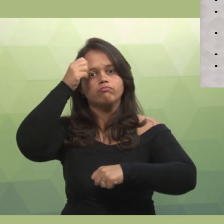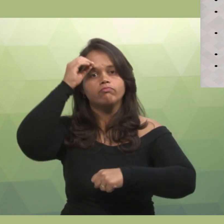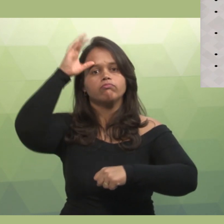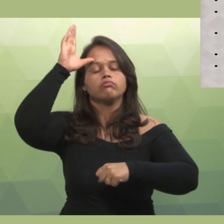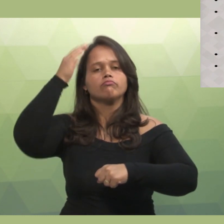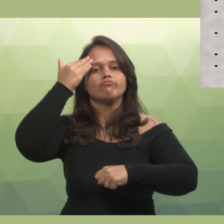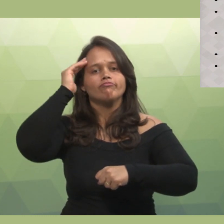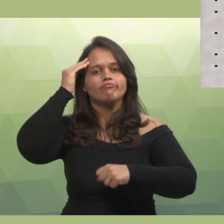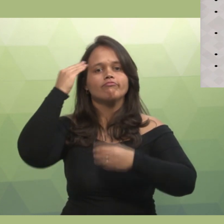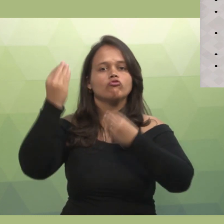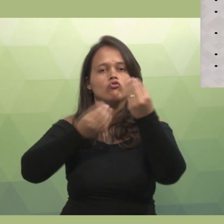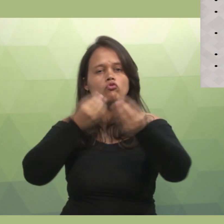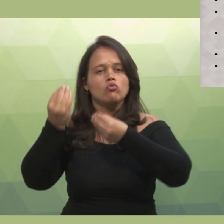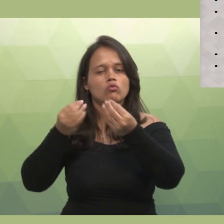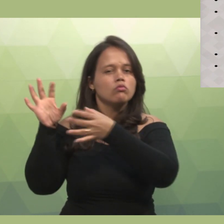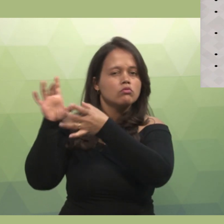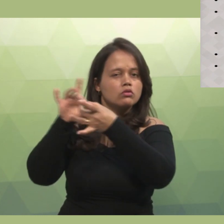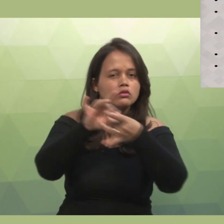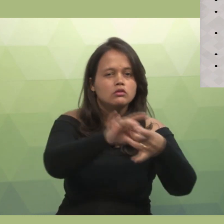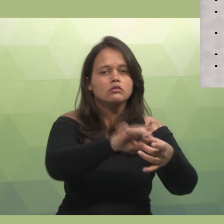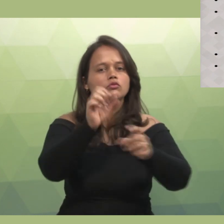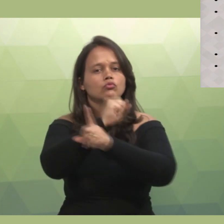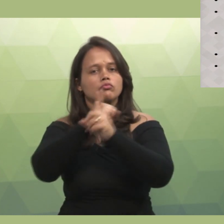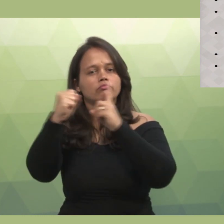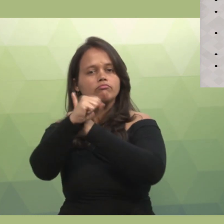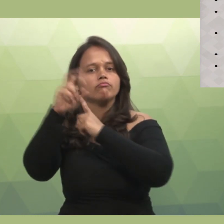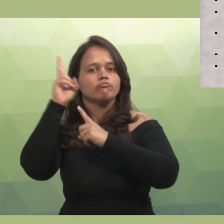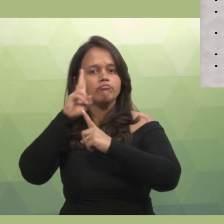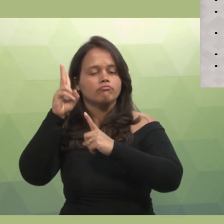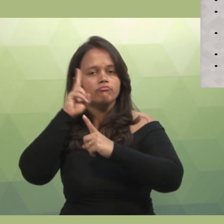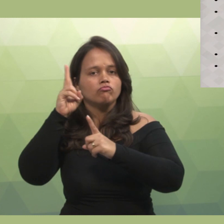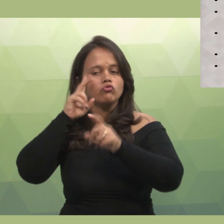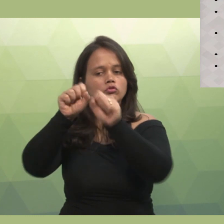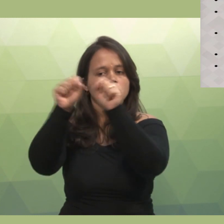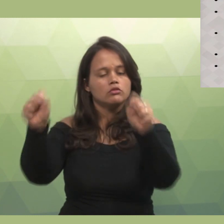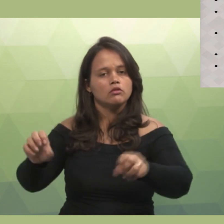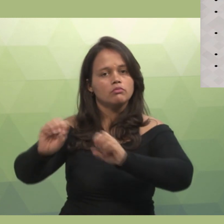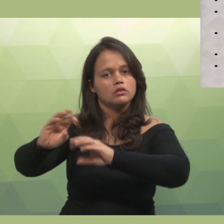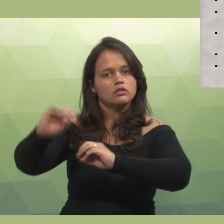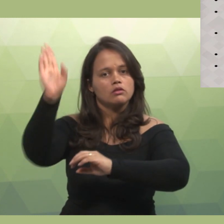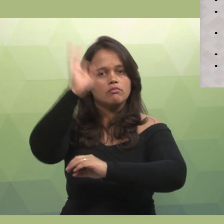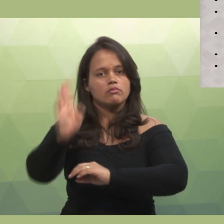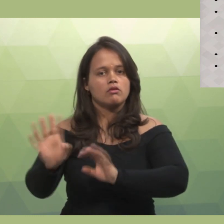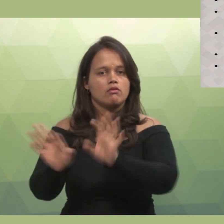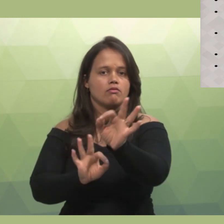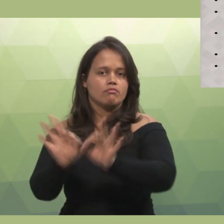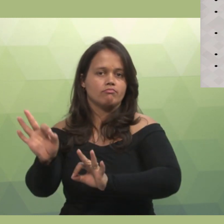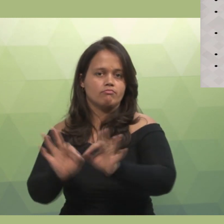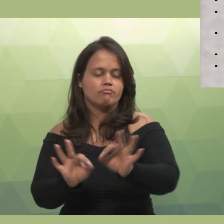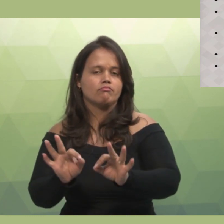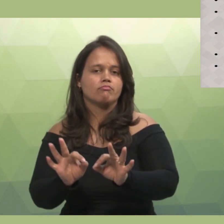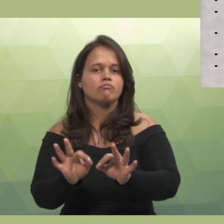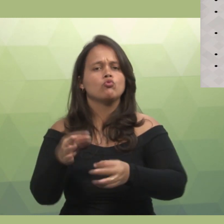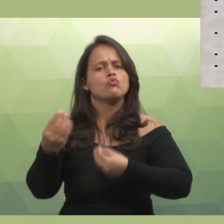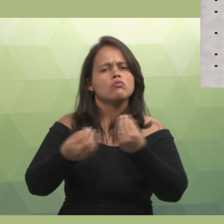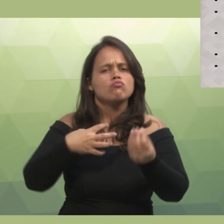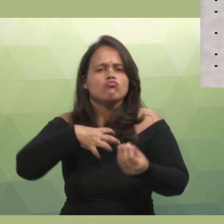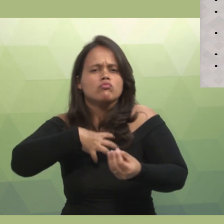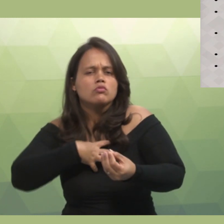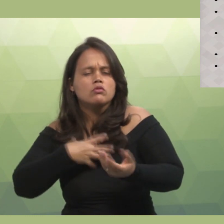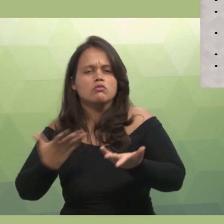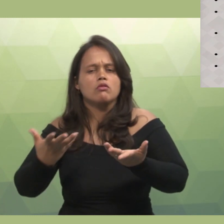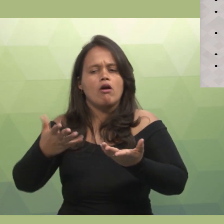em que os sistemas de ensino brasileiro estão organizados. Sentido, áreas de prioridades, regime